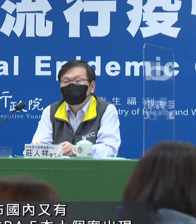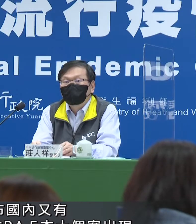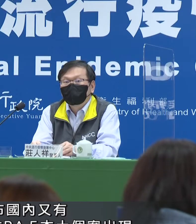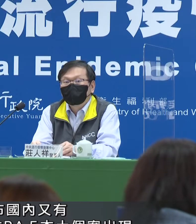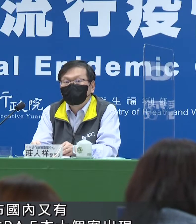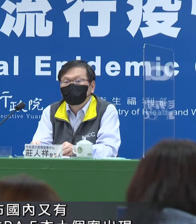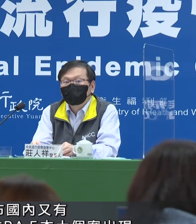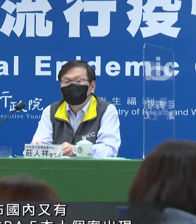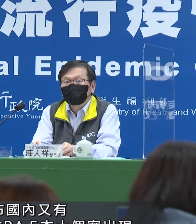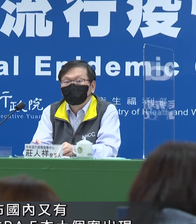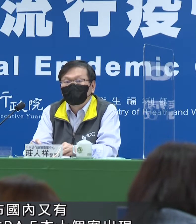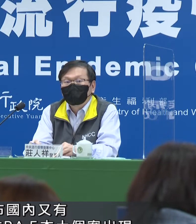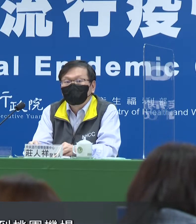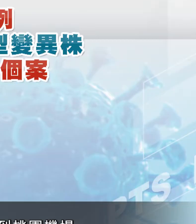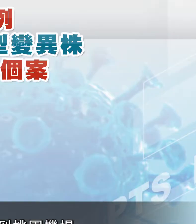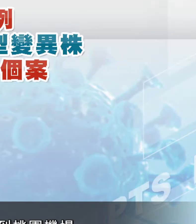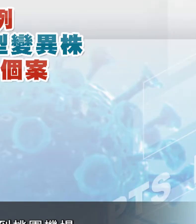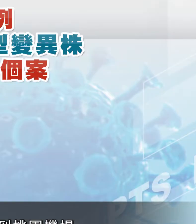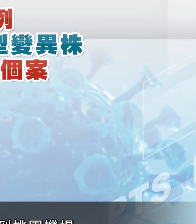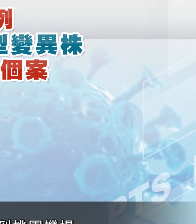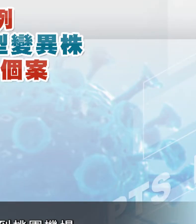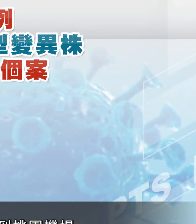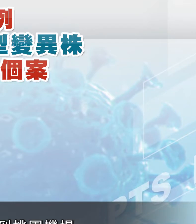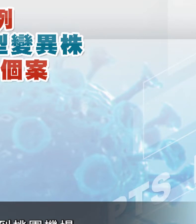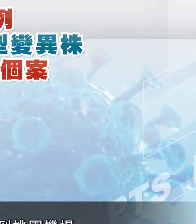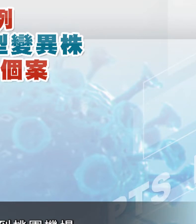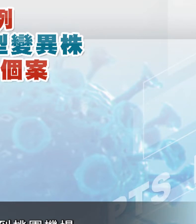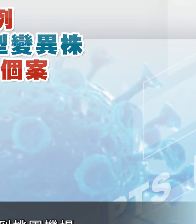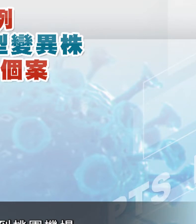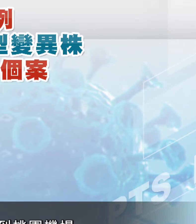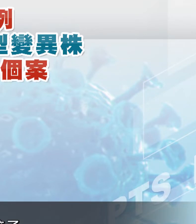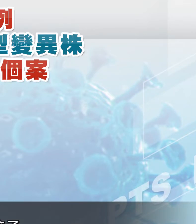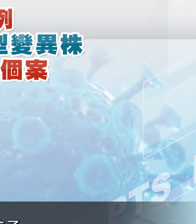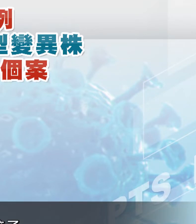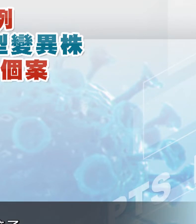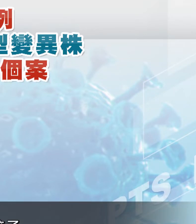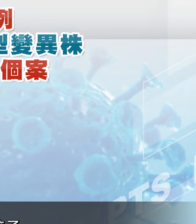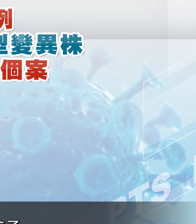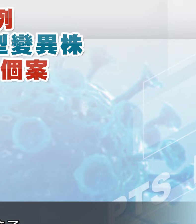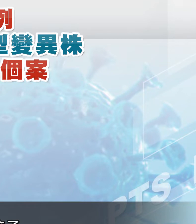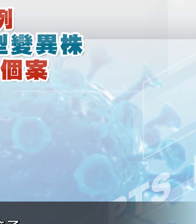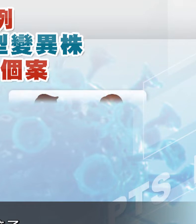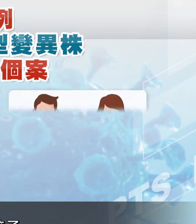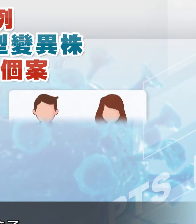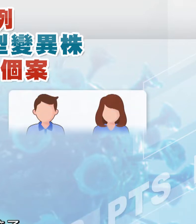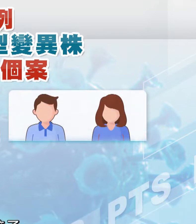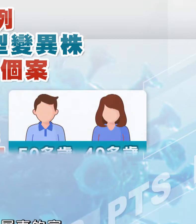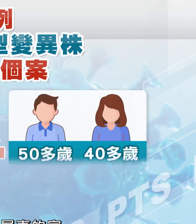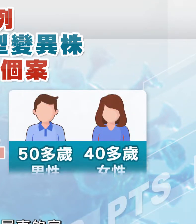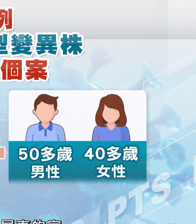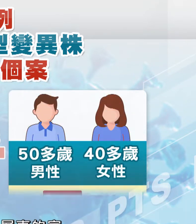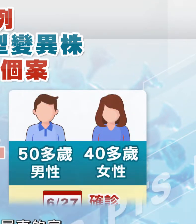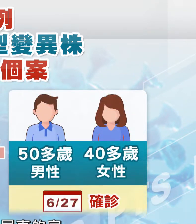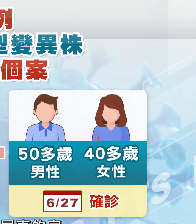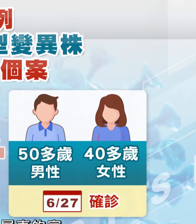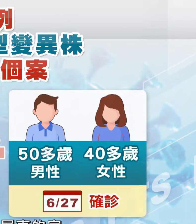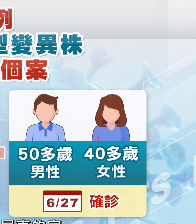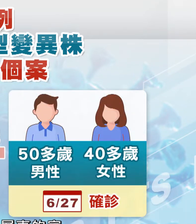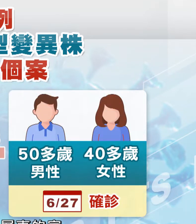本土个案出现，是一对夫妻在6月24号到桃园机场接送从法国返台的孩子，3人同车从机场返回屏